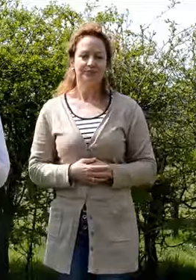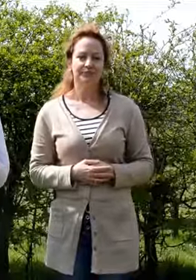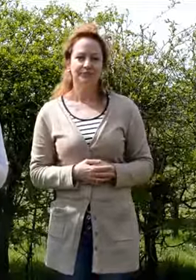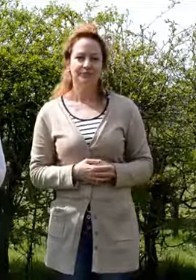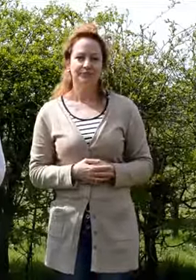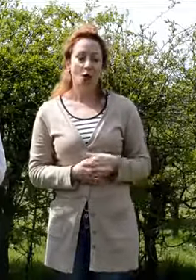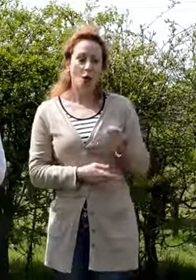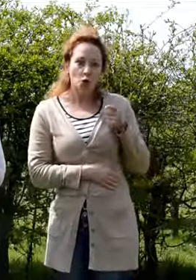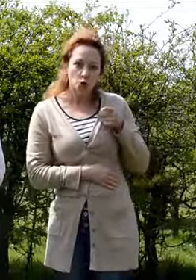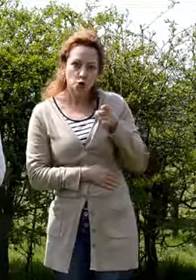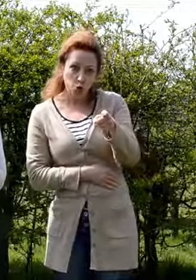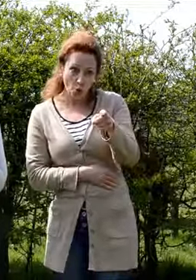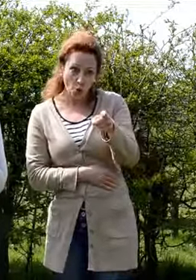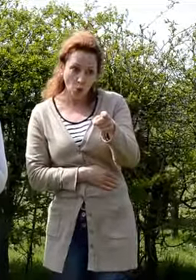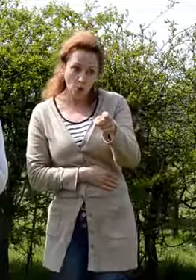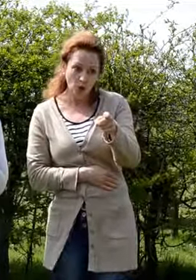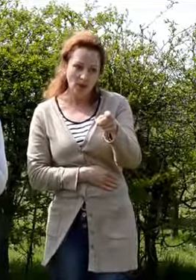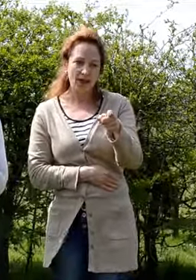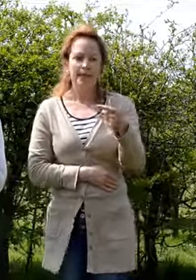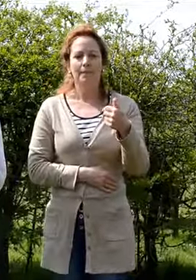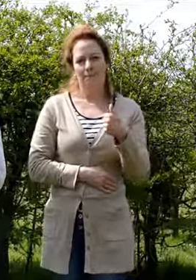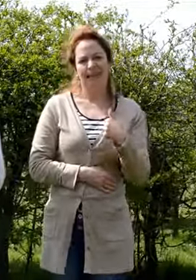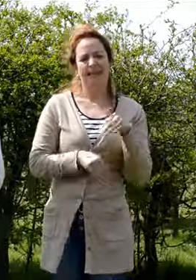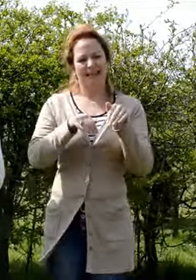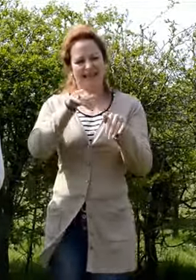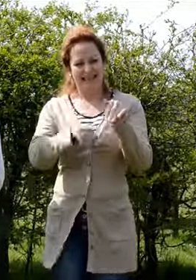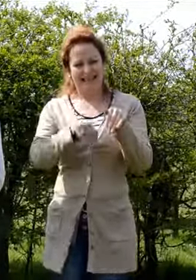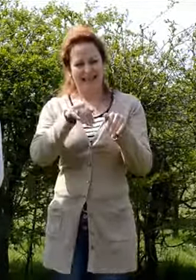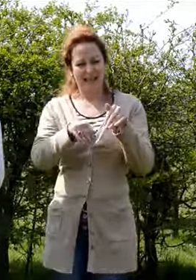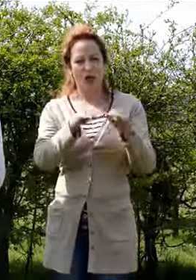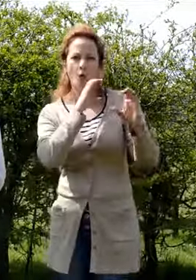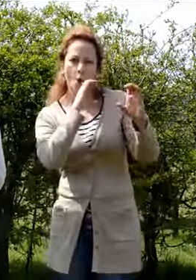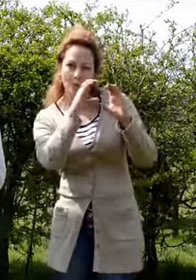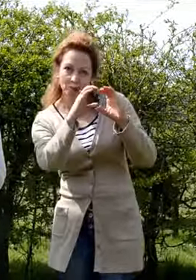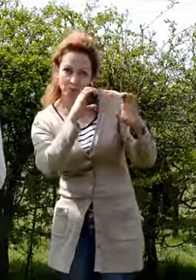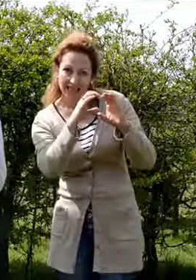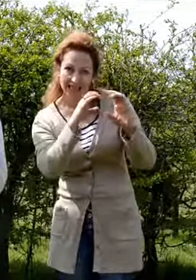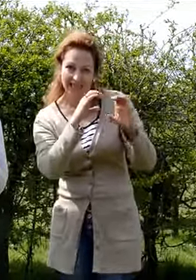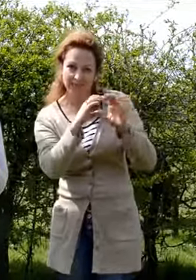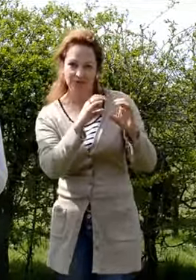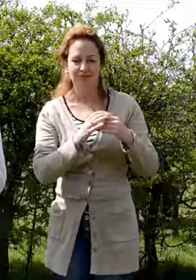Het doel was natuurlijk dat ik met dieren communiceren, maar